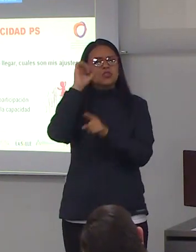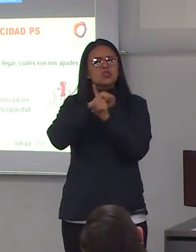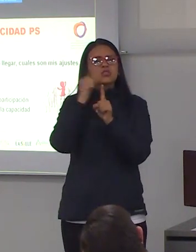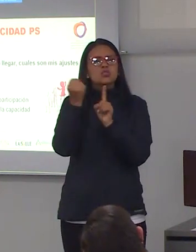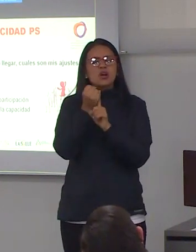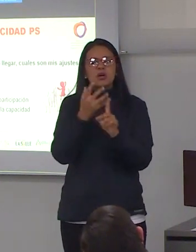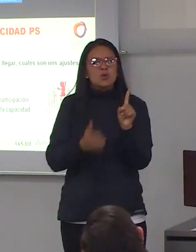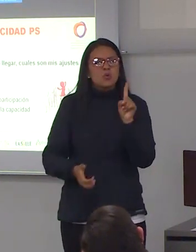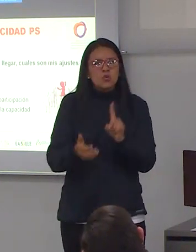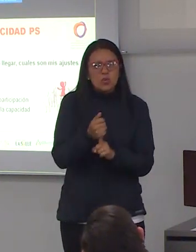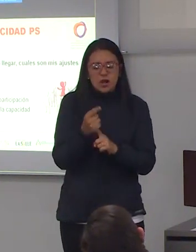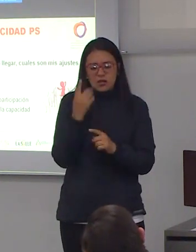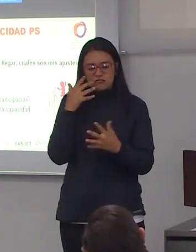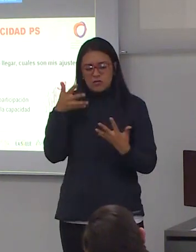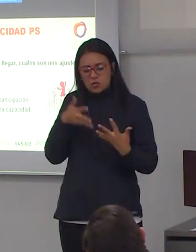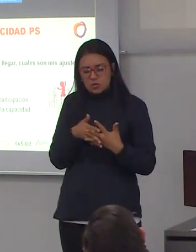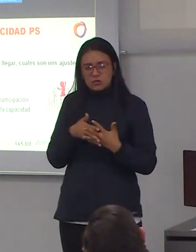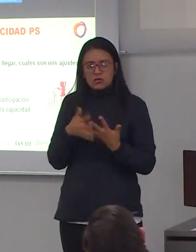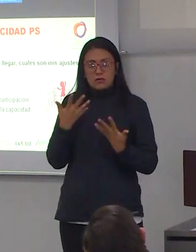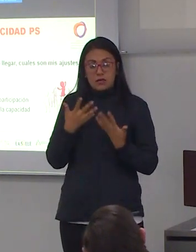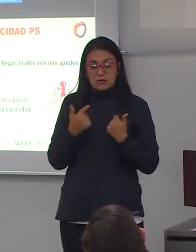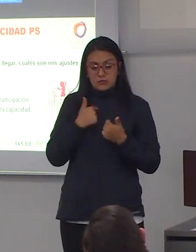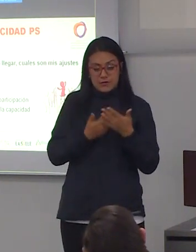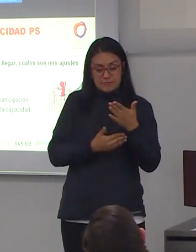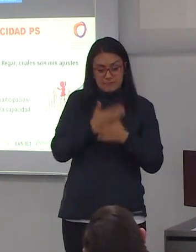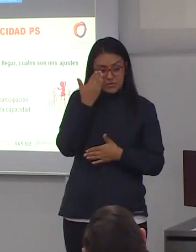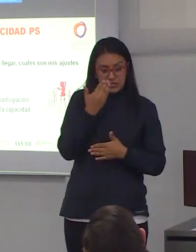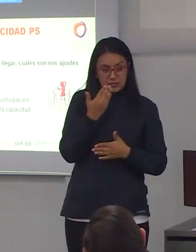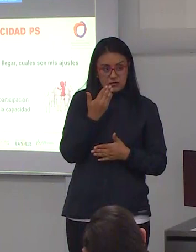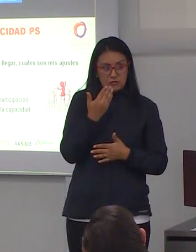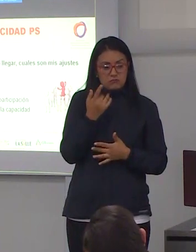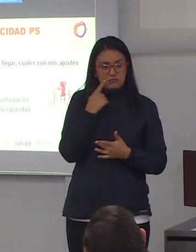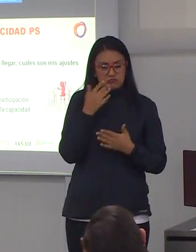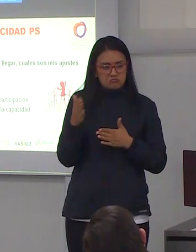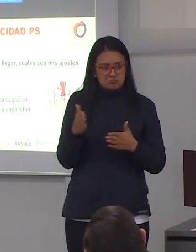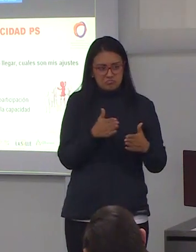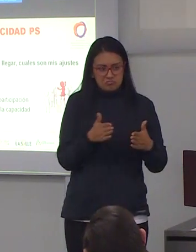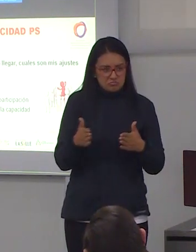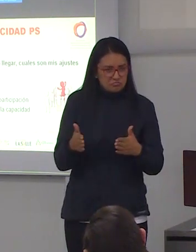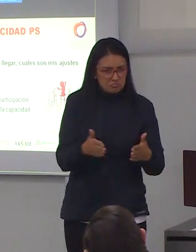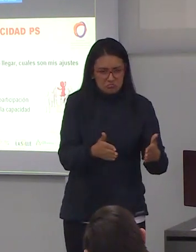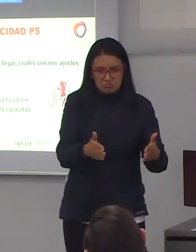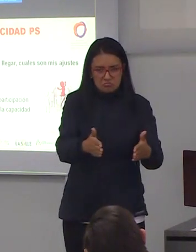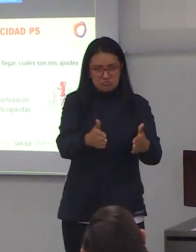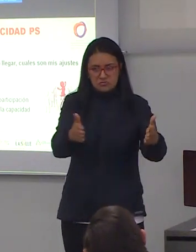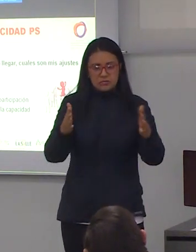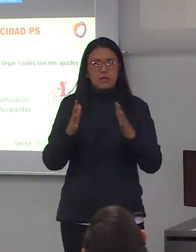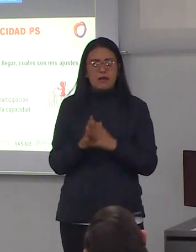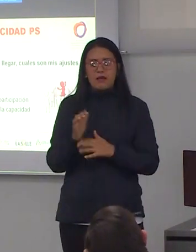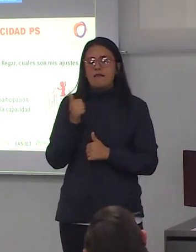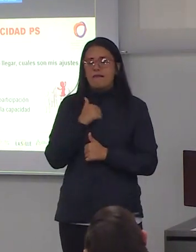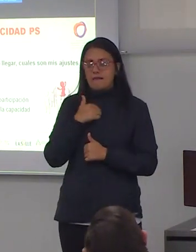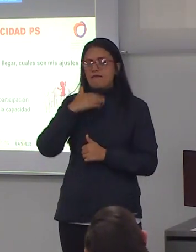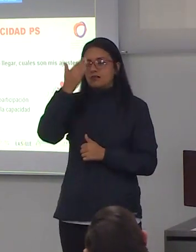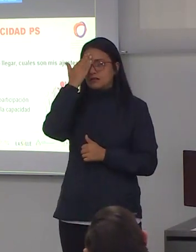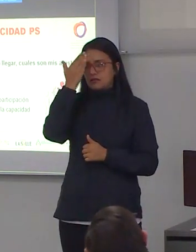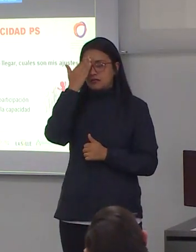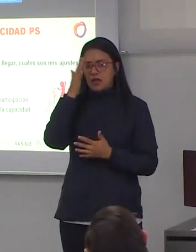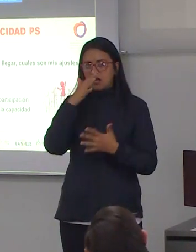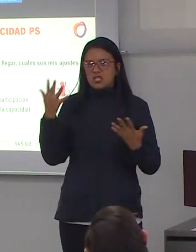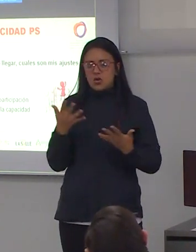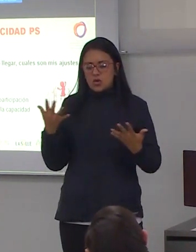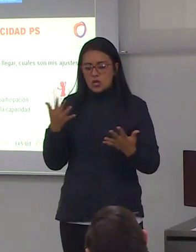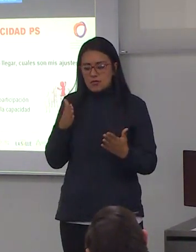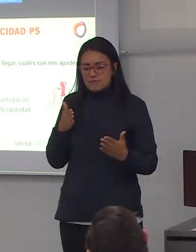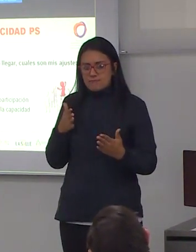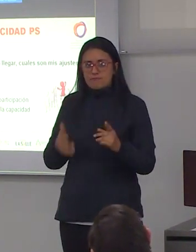dónde puedo llegar? ¿cuáles son mis ajustes razonables? cuando yo empiezo ya he recorrido todo este camino yo ya sé hasta dónde puedo llegar y